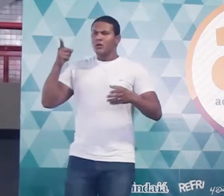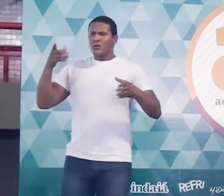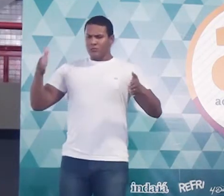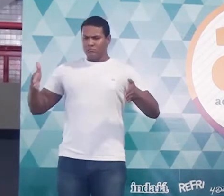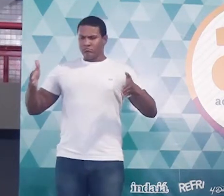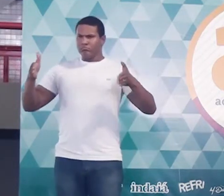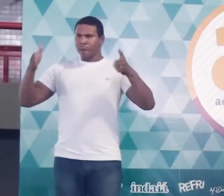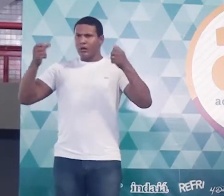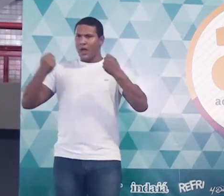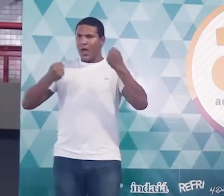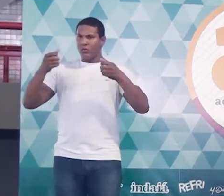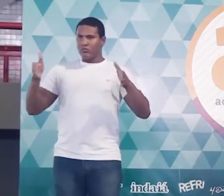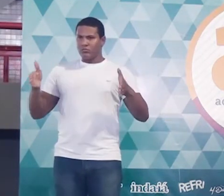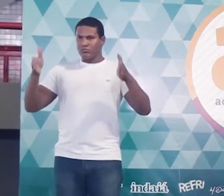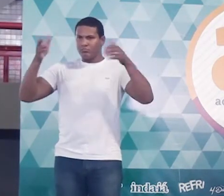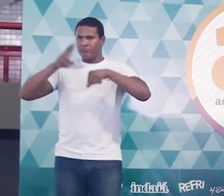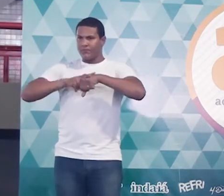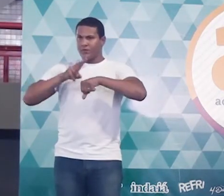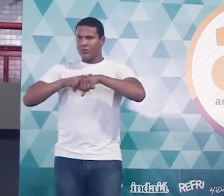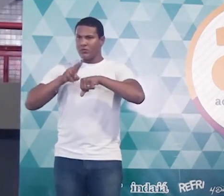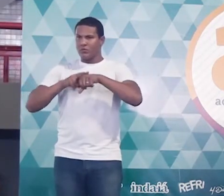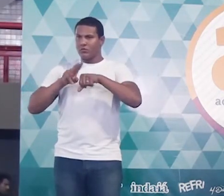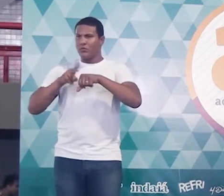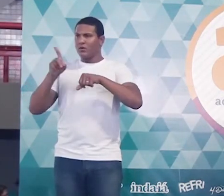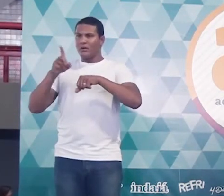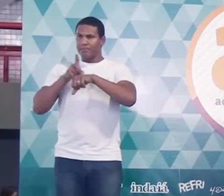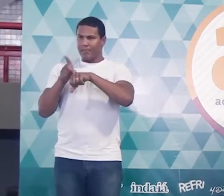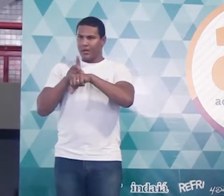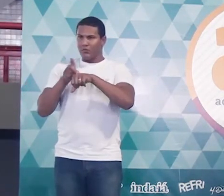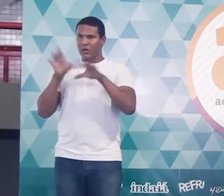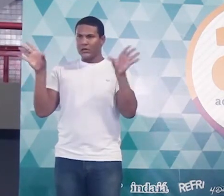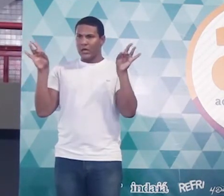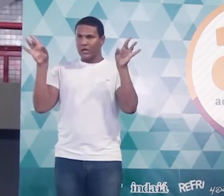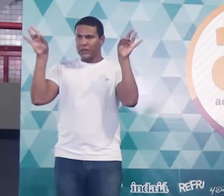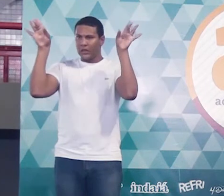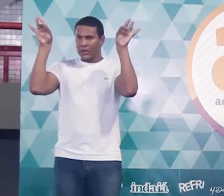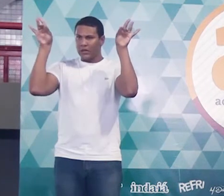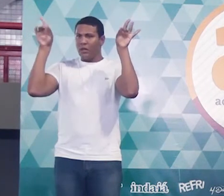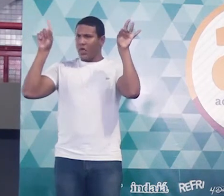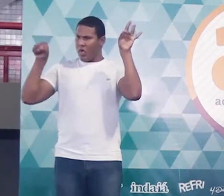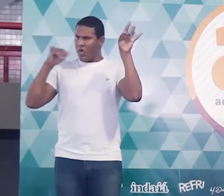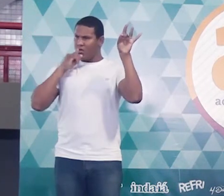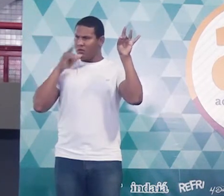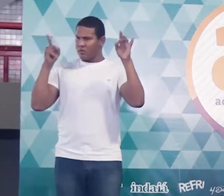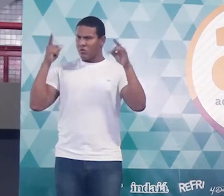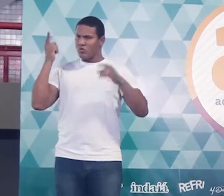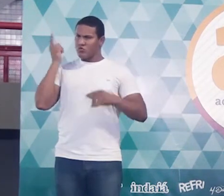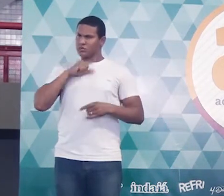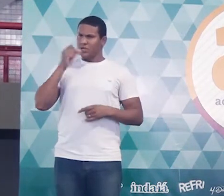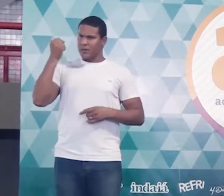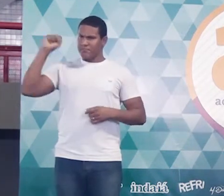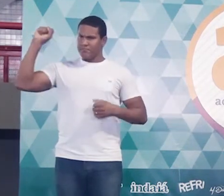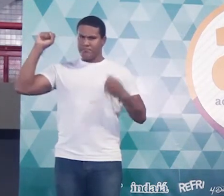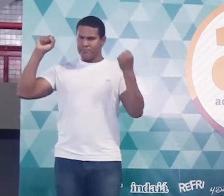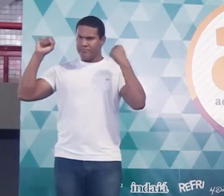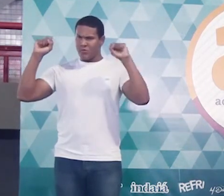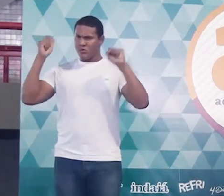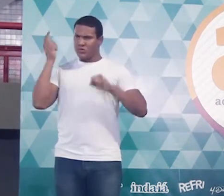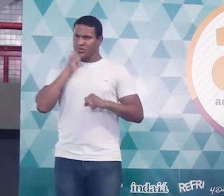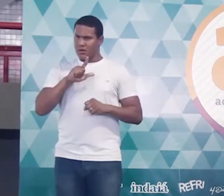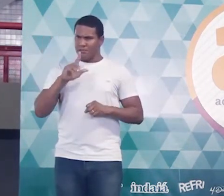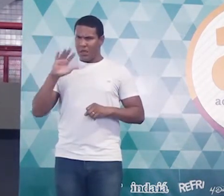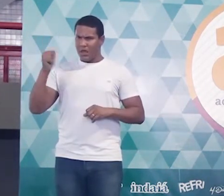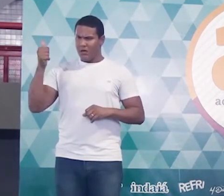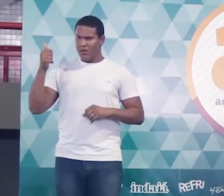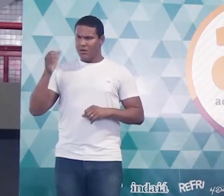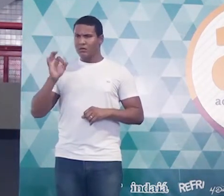O melhor seria que vidro? Pelo que a gente já falou aqui das paredes, né? Espelhado, né? Só que não pode.